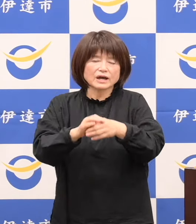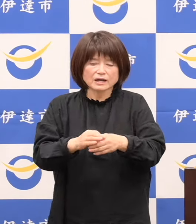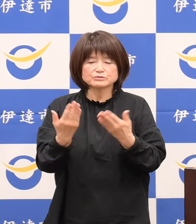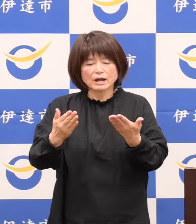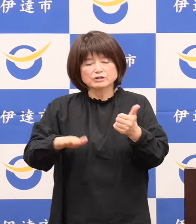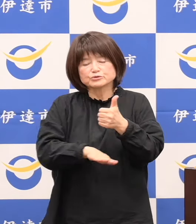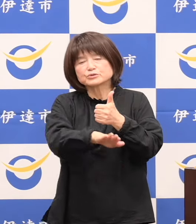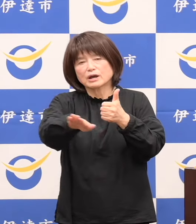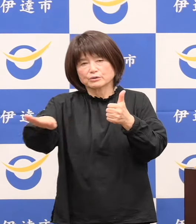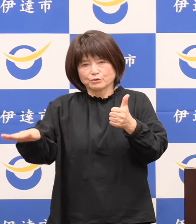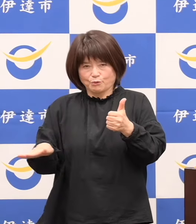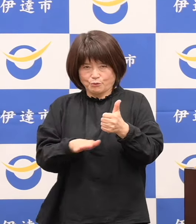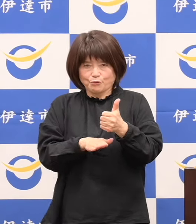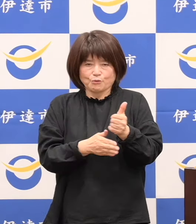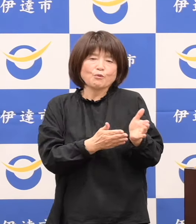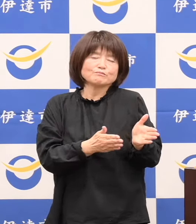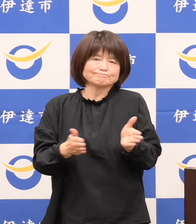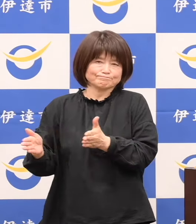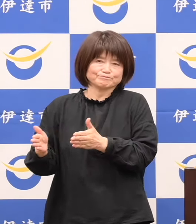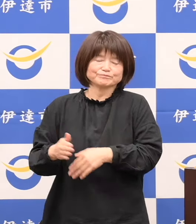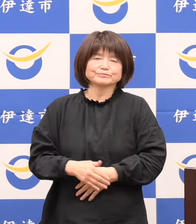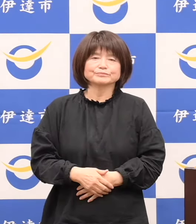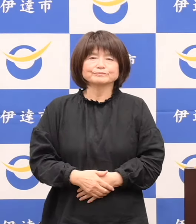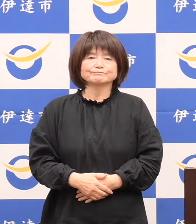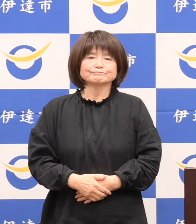ります。それから